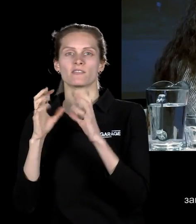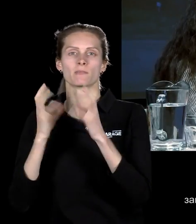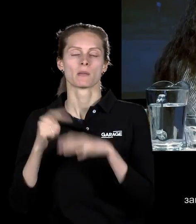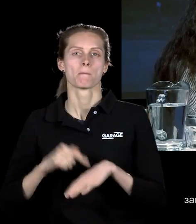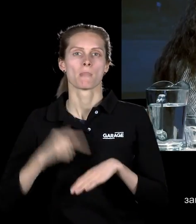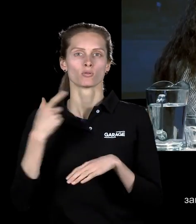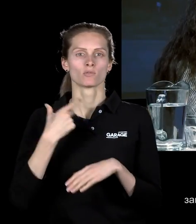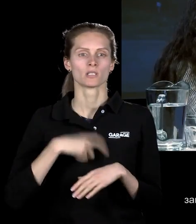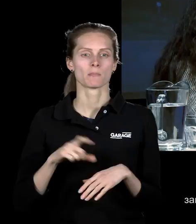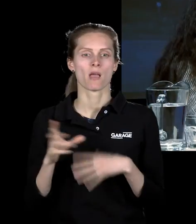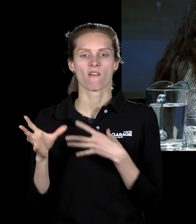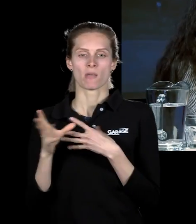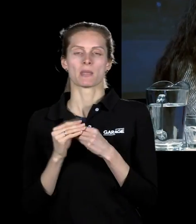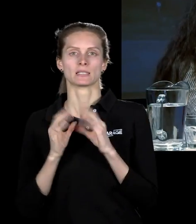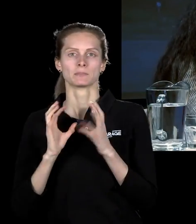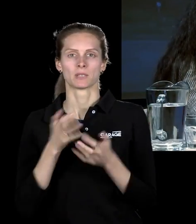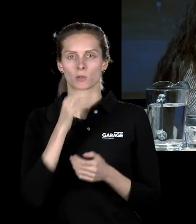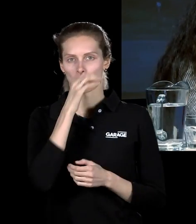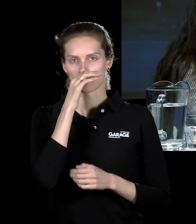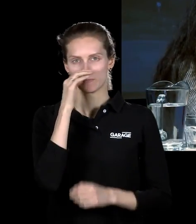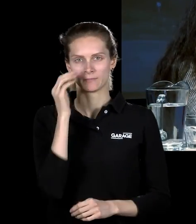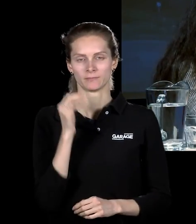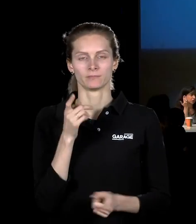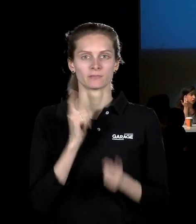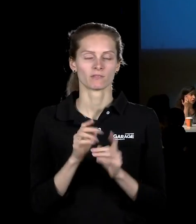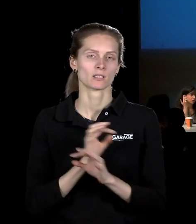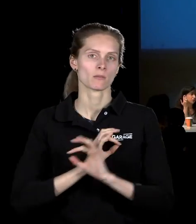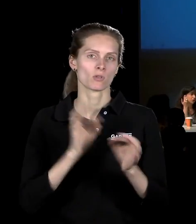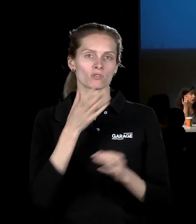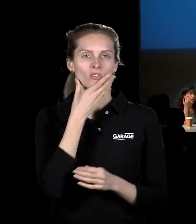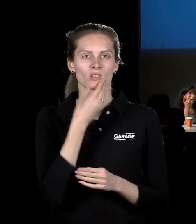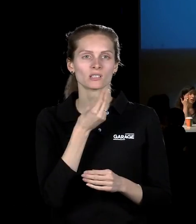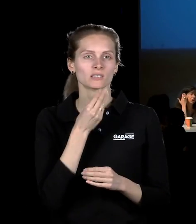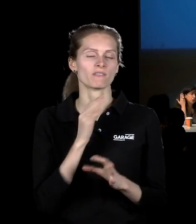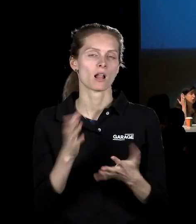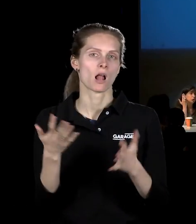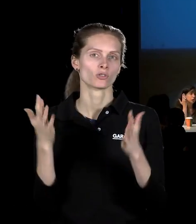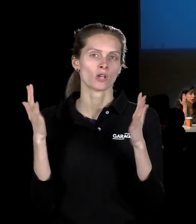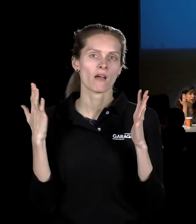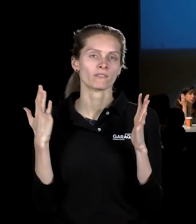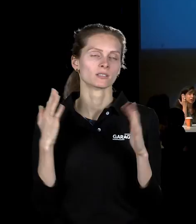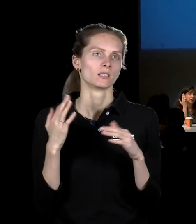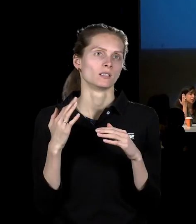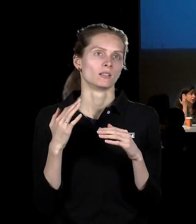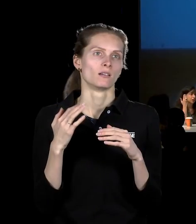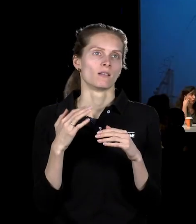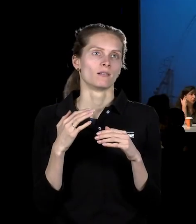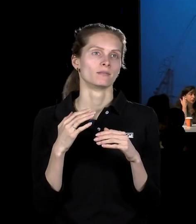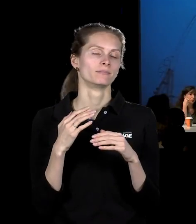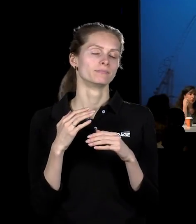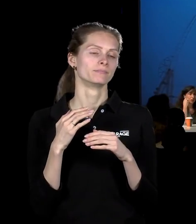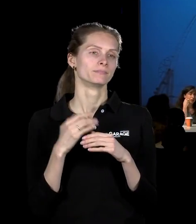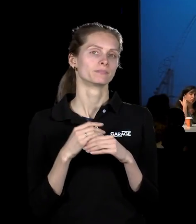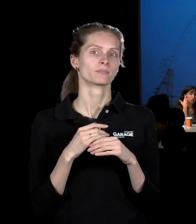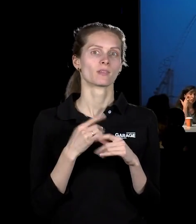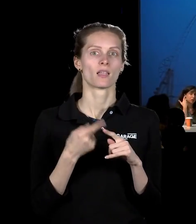почувствовать себя частью этого мира. И поэтому вот эти самые действительно замечательные красоты и ландшафты, отчужденные, инопланетные,